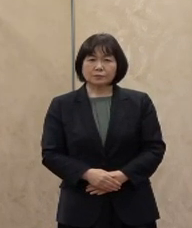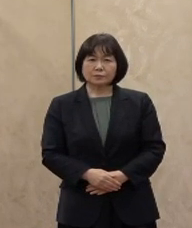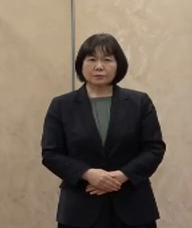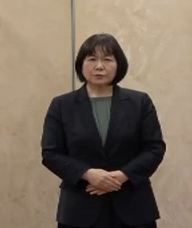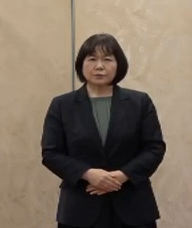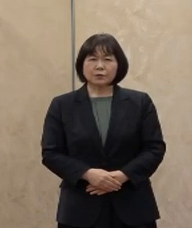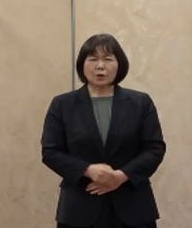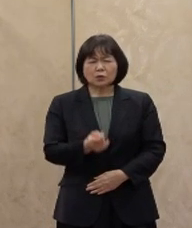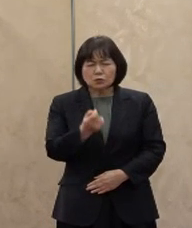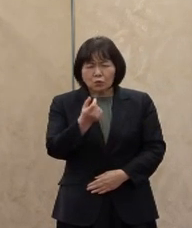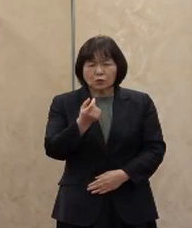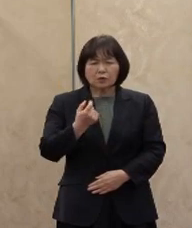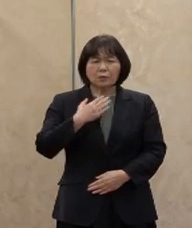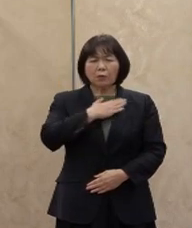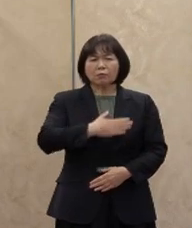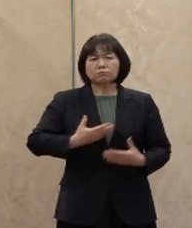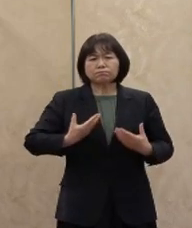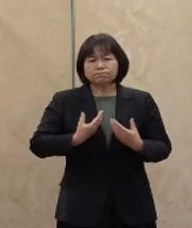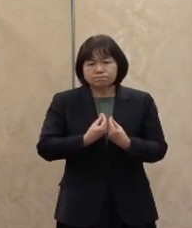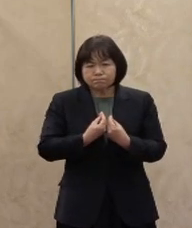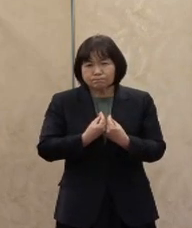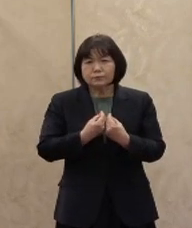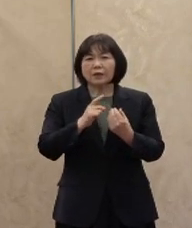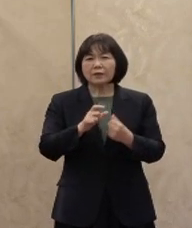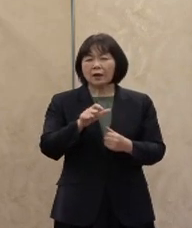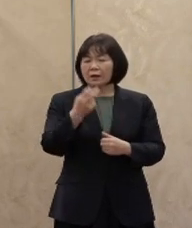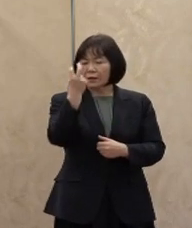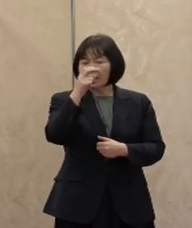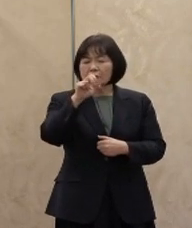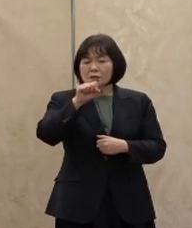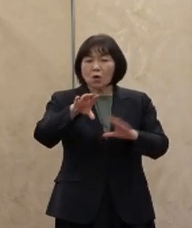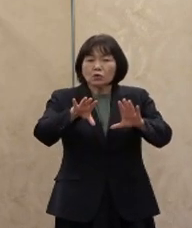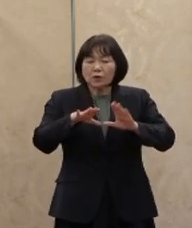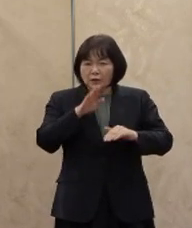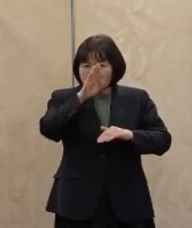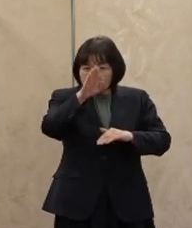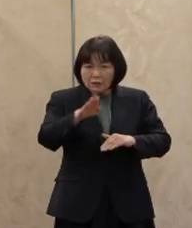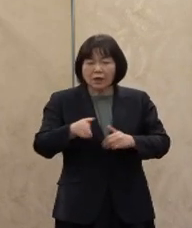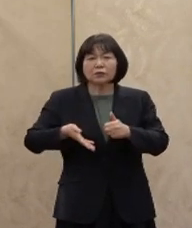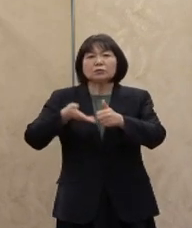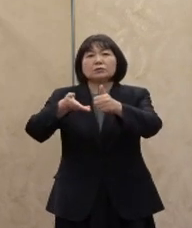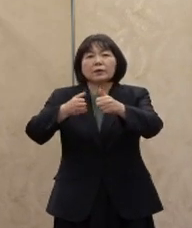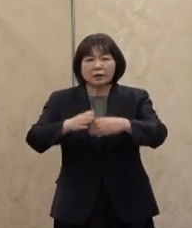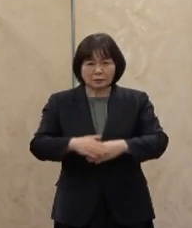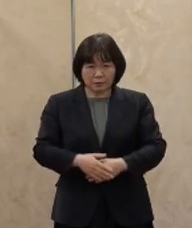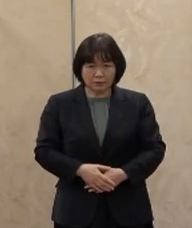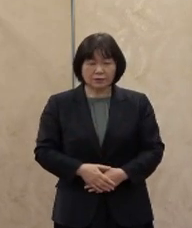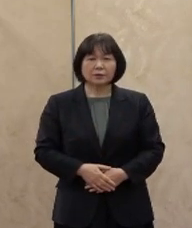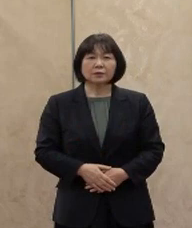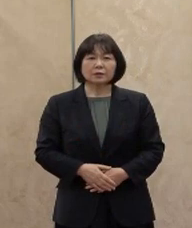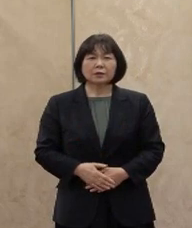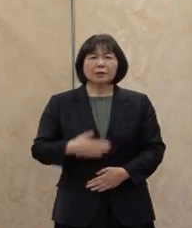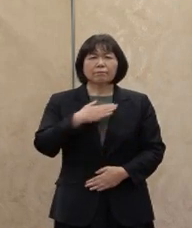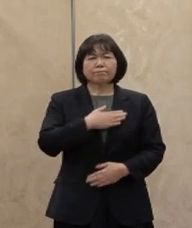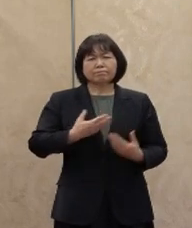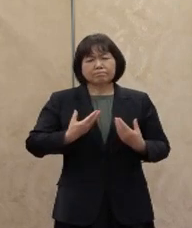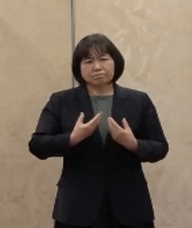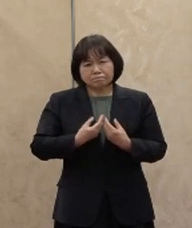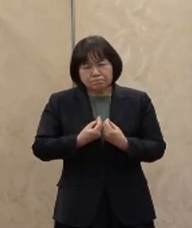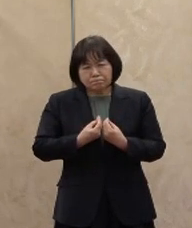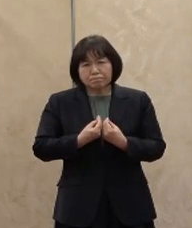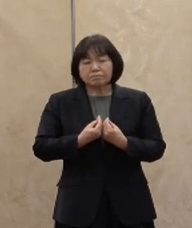少しでも症状が出たら検査を受けるということを推奨してます。ですので、その少しでも検査症状が出たら検